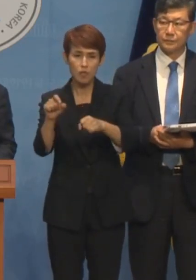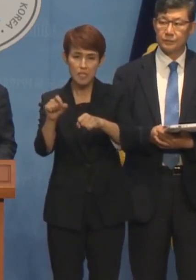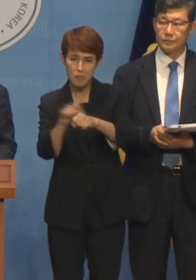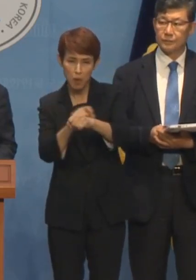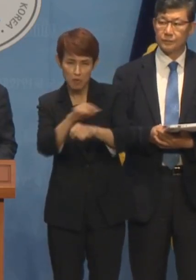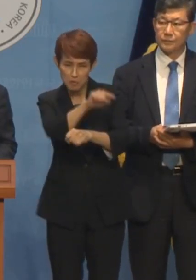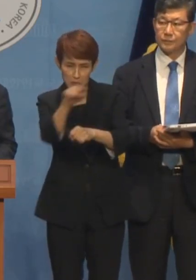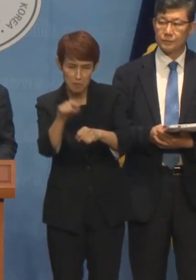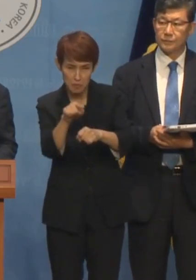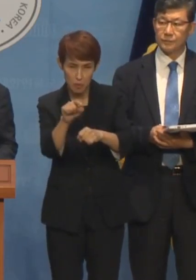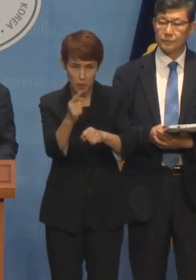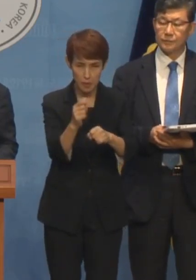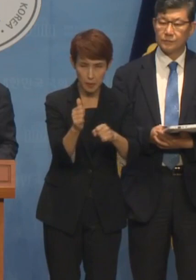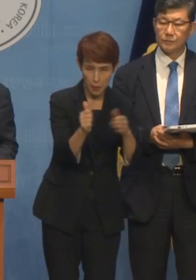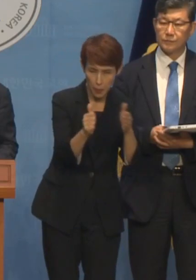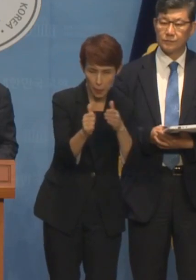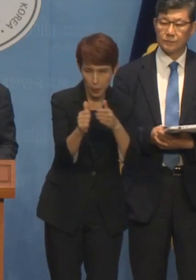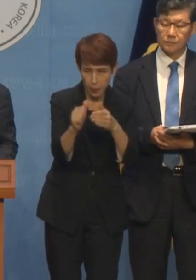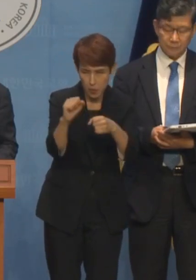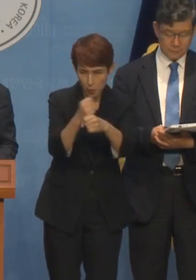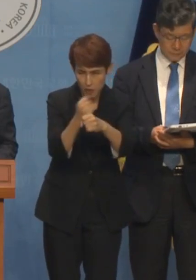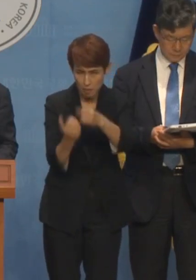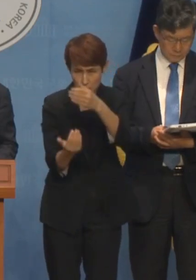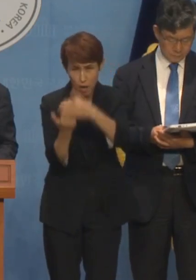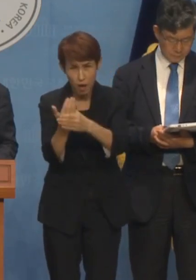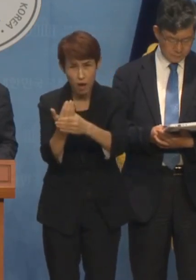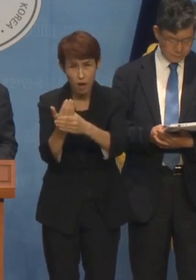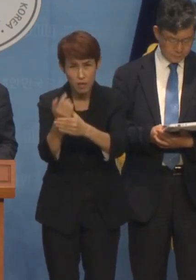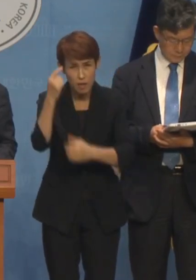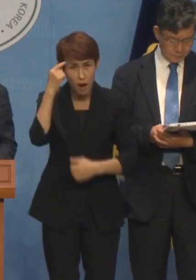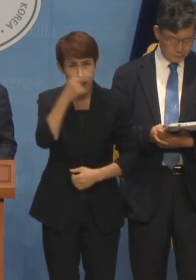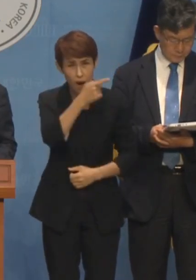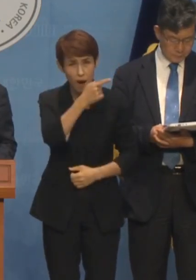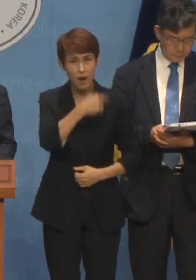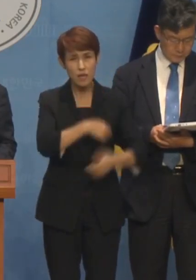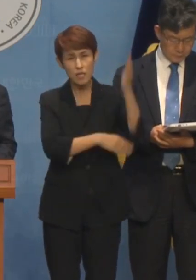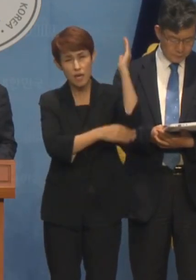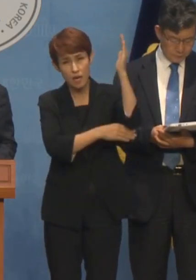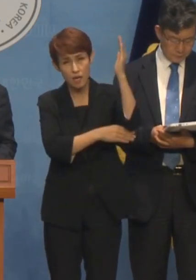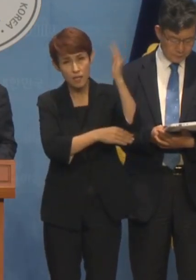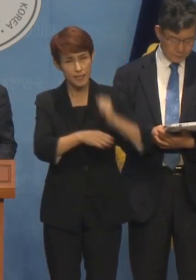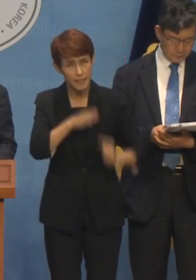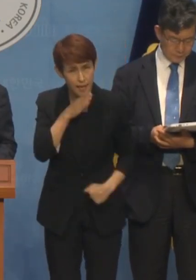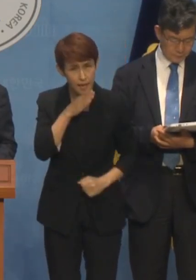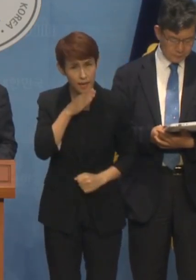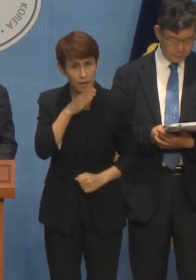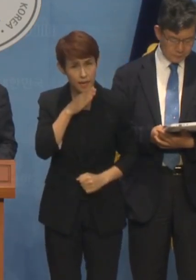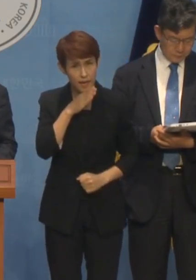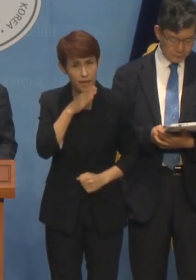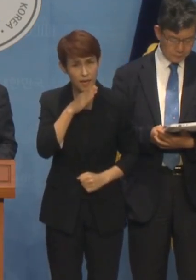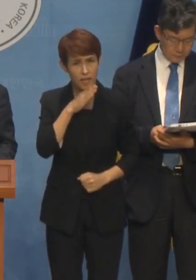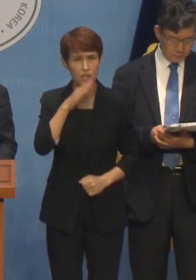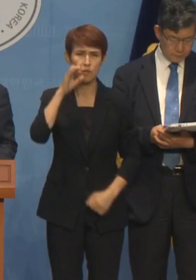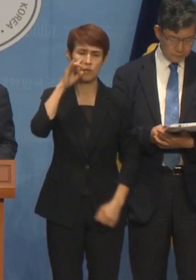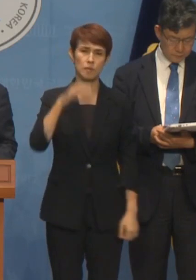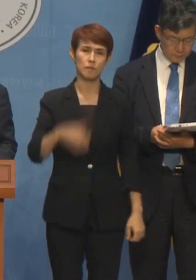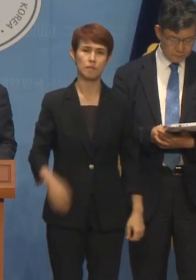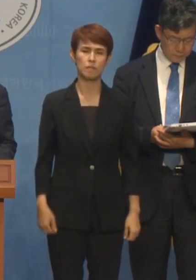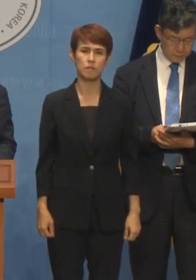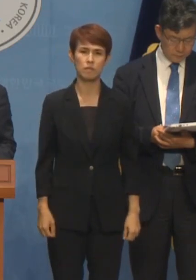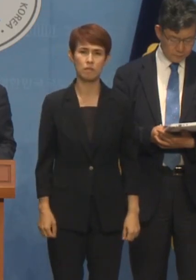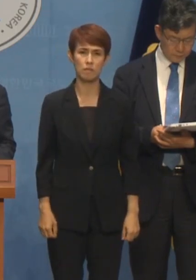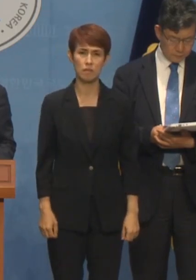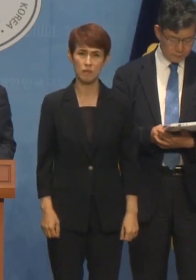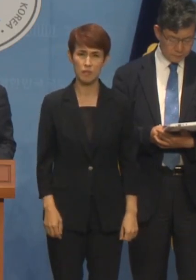의해 유도되고 조작된 사건이라고 생각하고 발언한 사실이 있습니까? 그리고 여전히